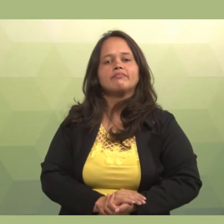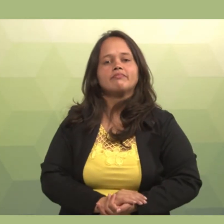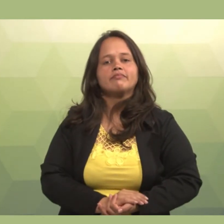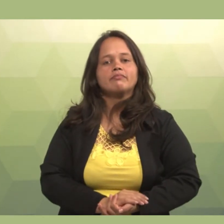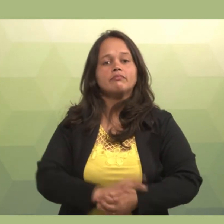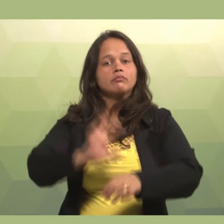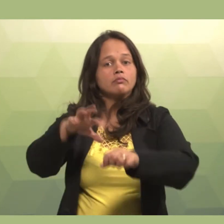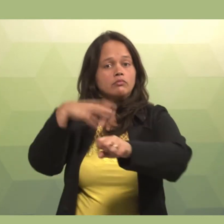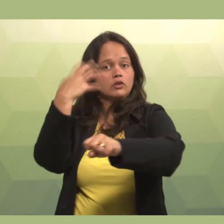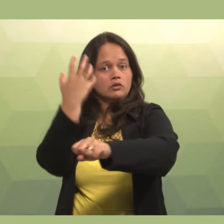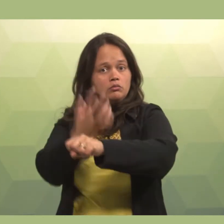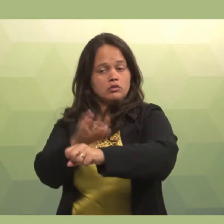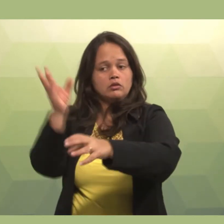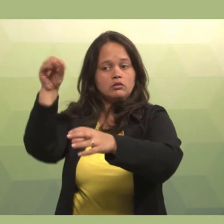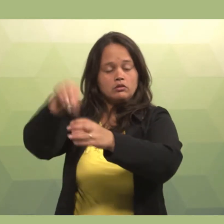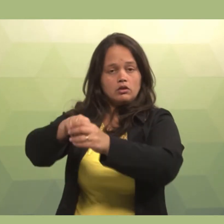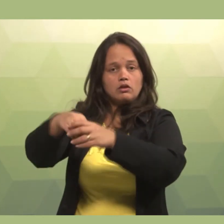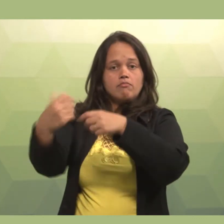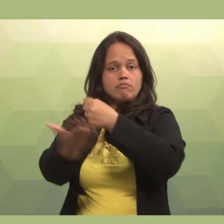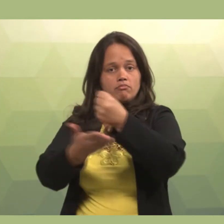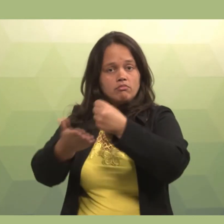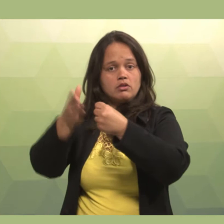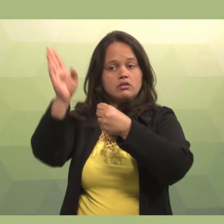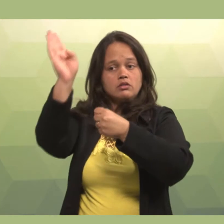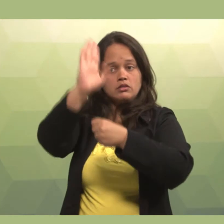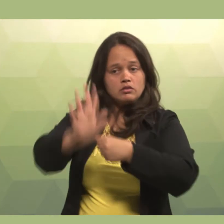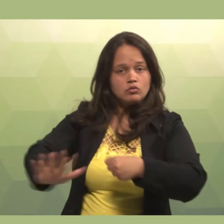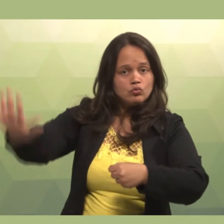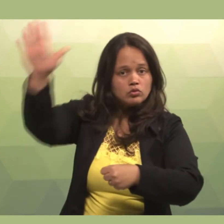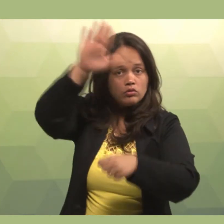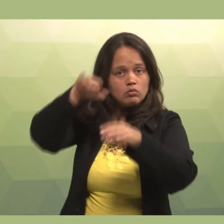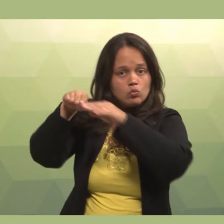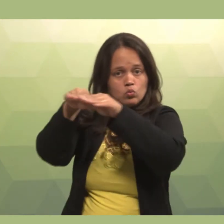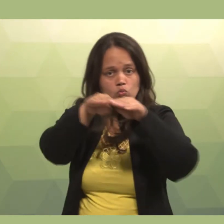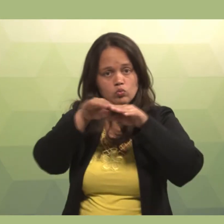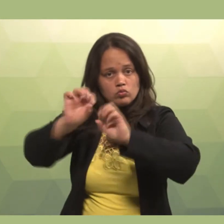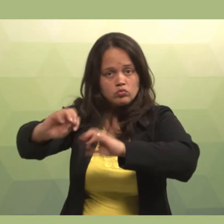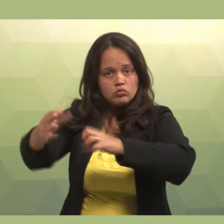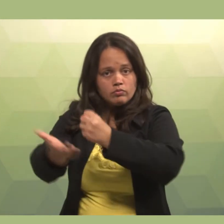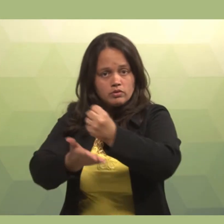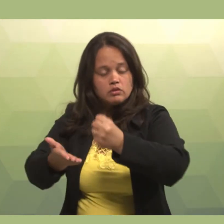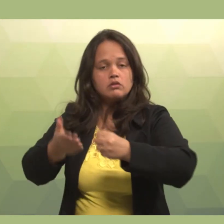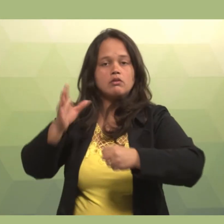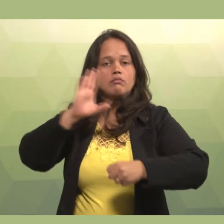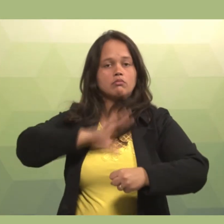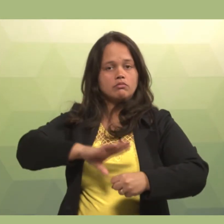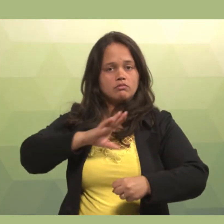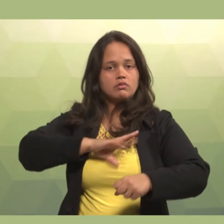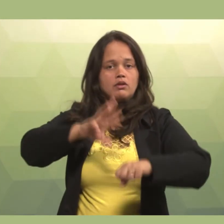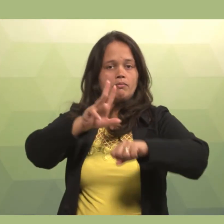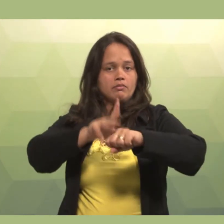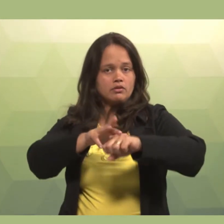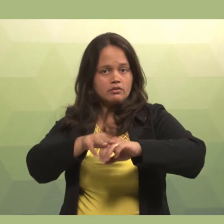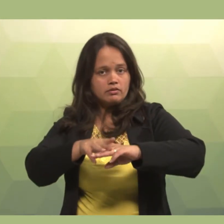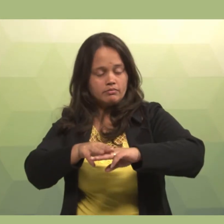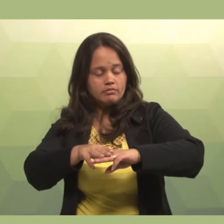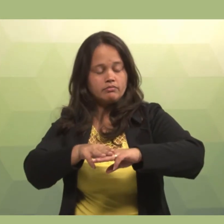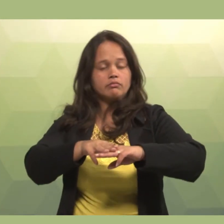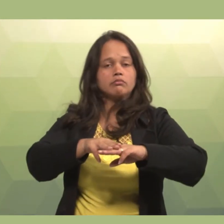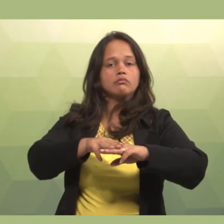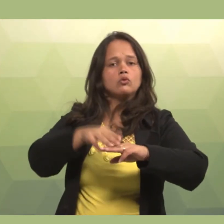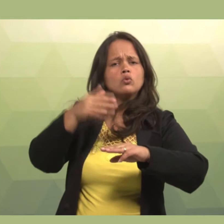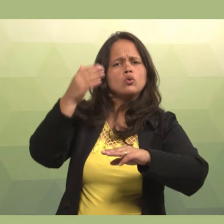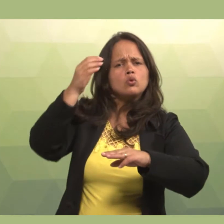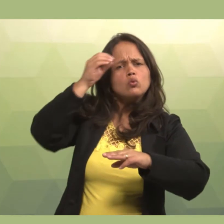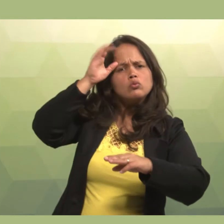são a língua portuguesa, a matemática, o conhecimento do mundo físico, natural, da realidade social e política,